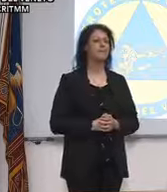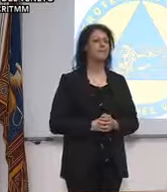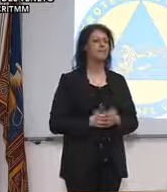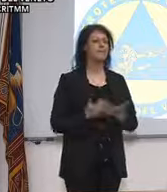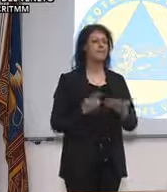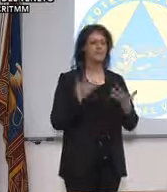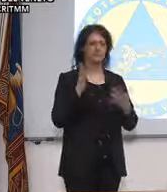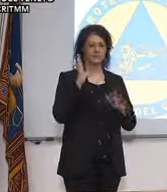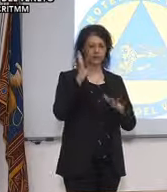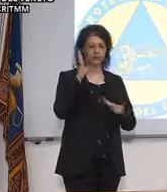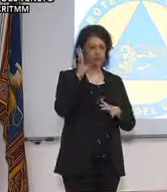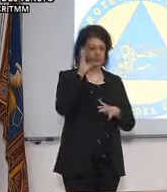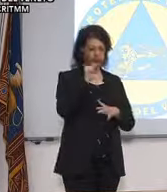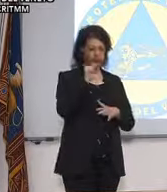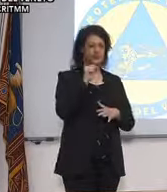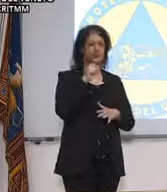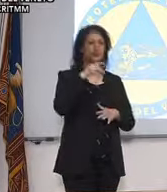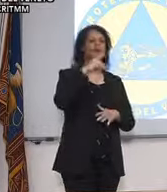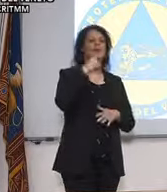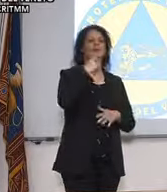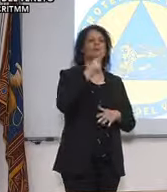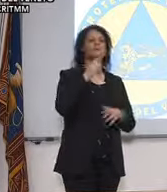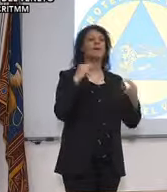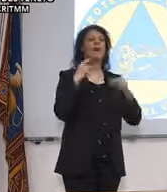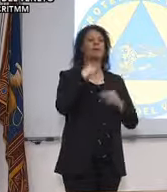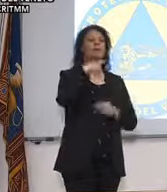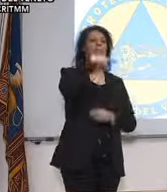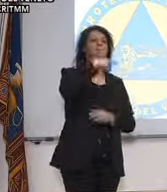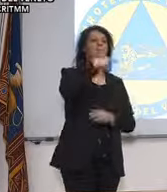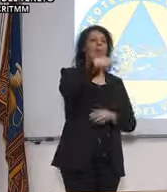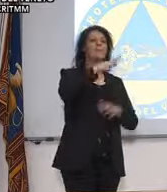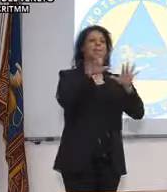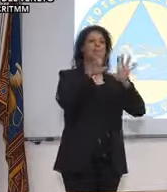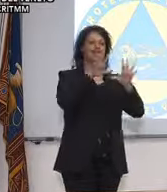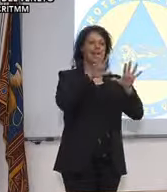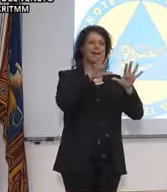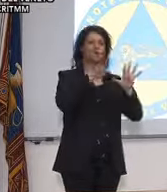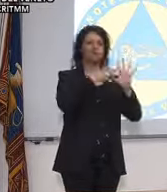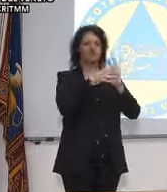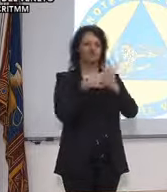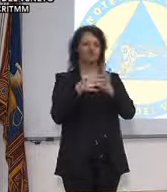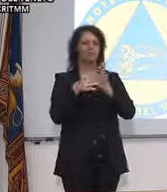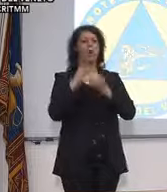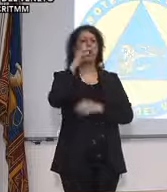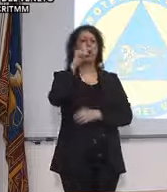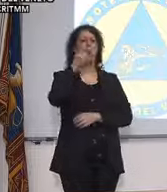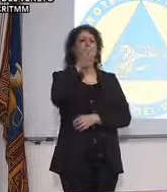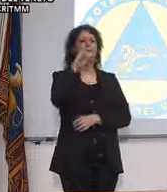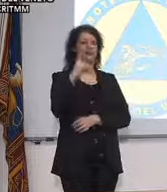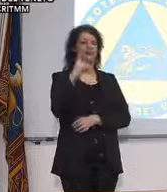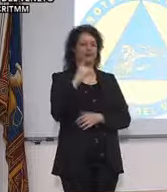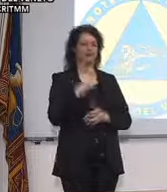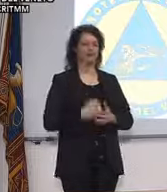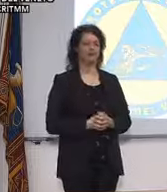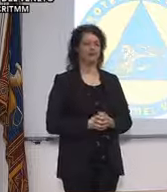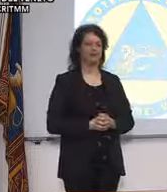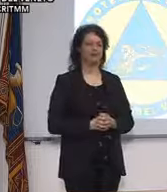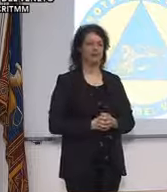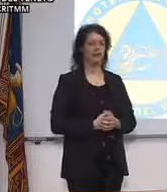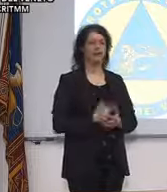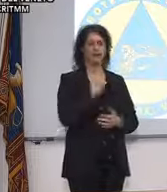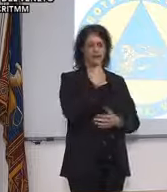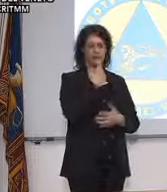fra N10 e Covid. Allora, sottolineiamo che su questo sono